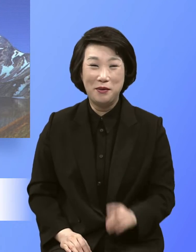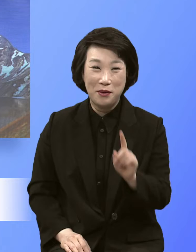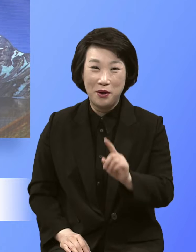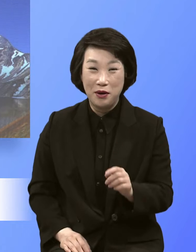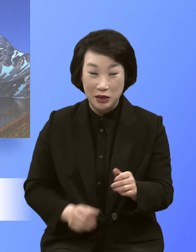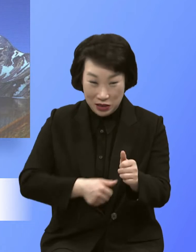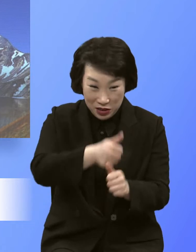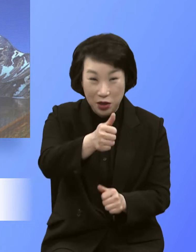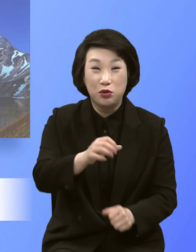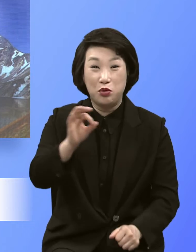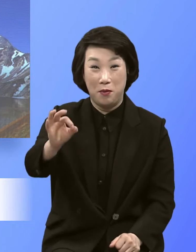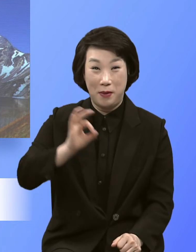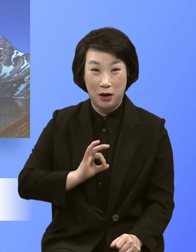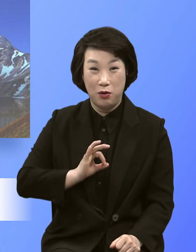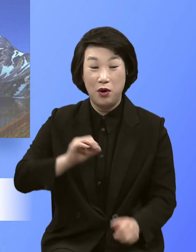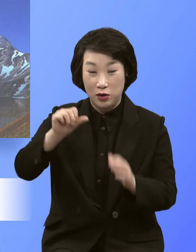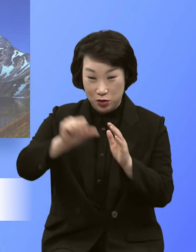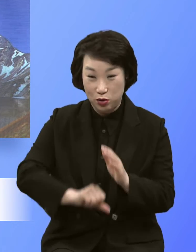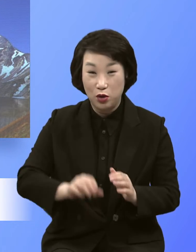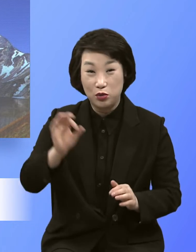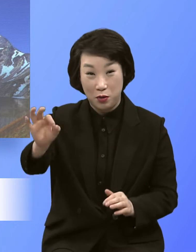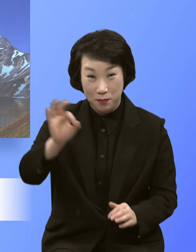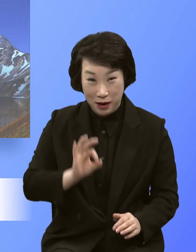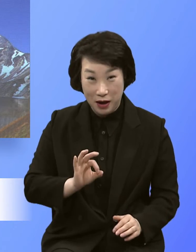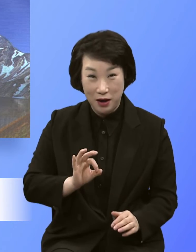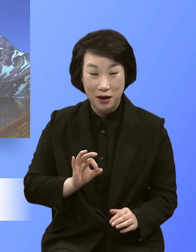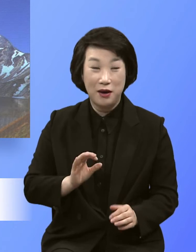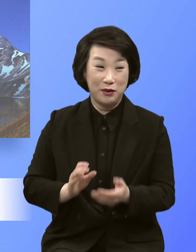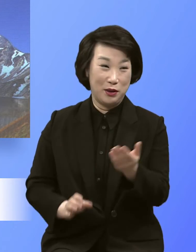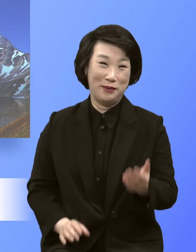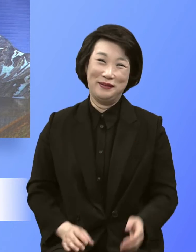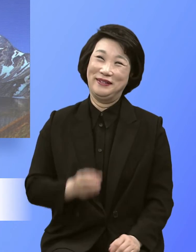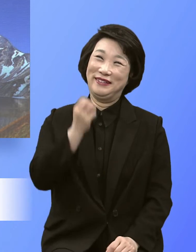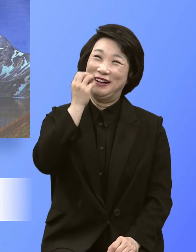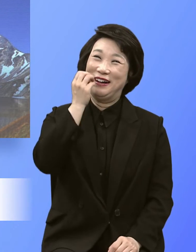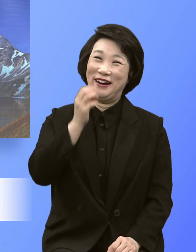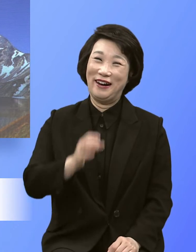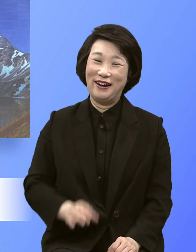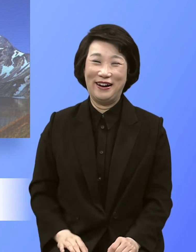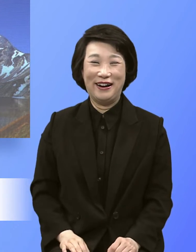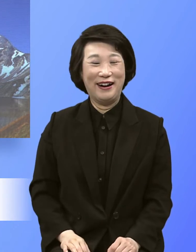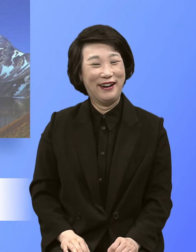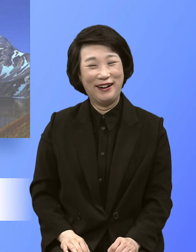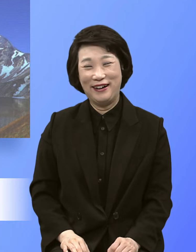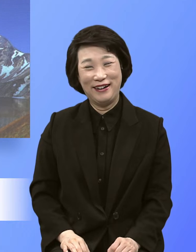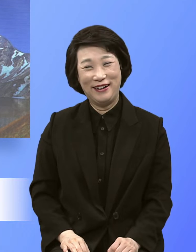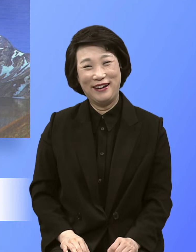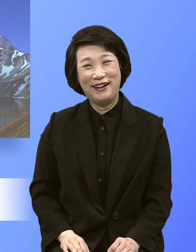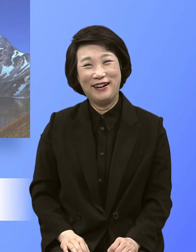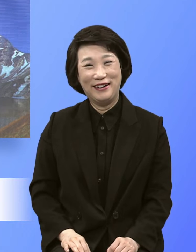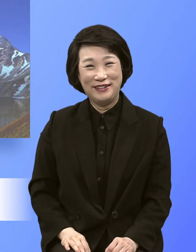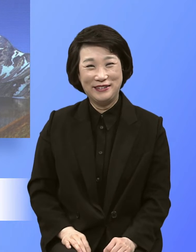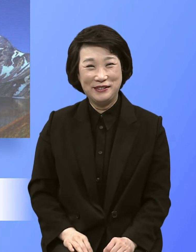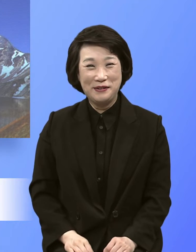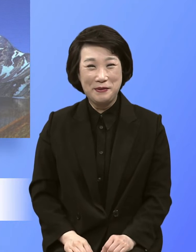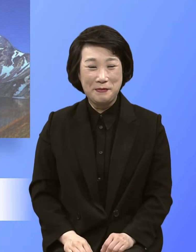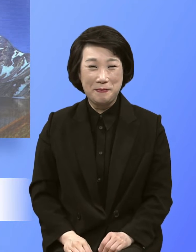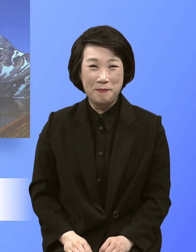이겨도 돈 받고 져도 돈 받고 그러더라고요. 참 신기한 직업이더라고요.